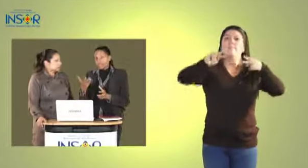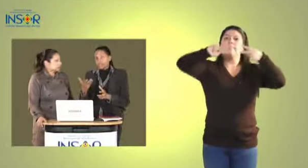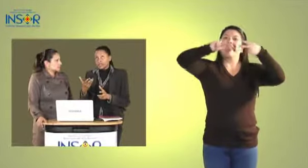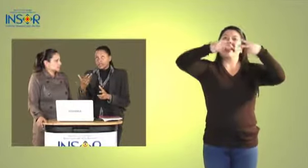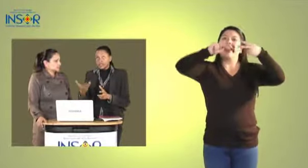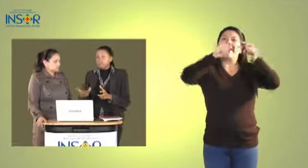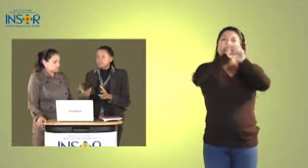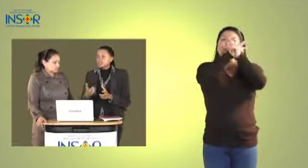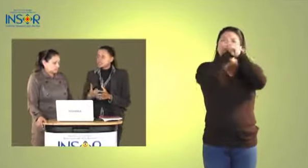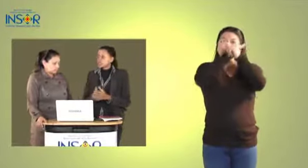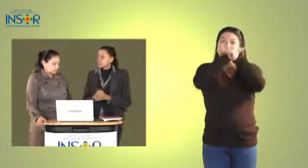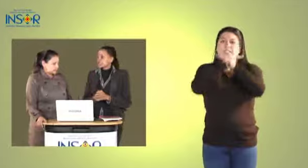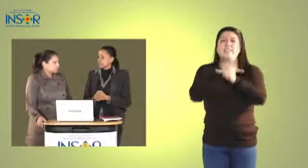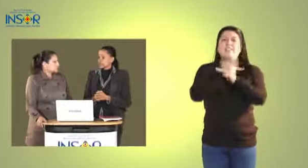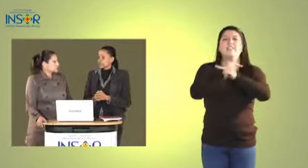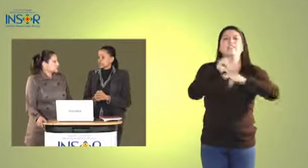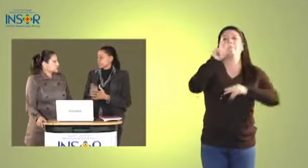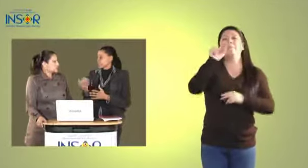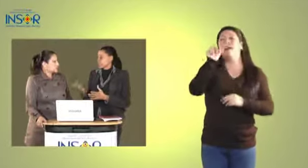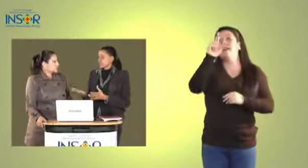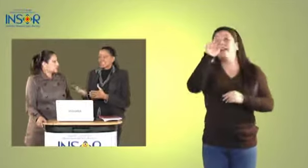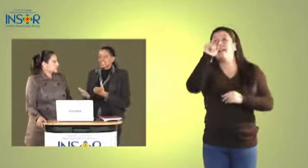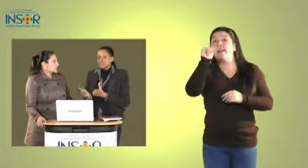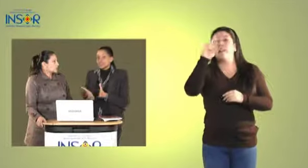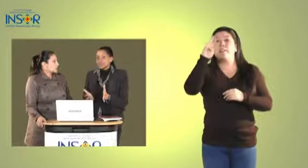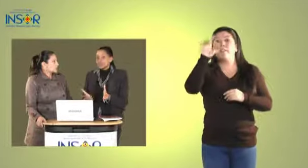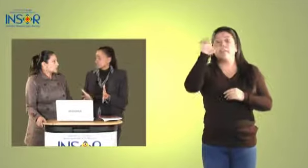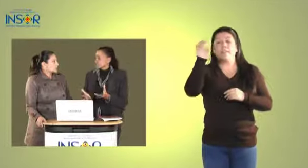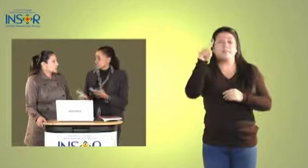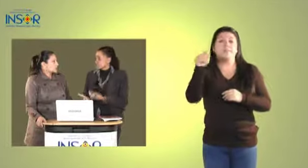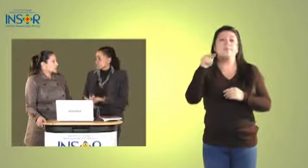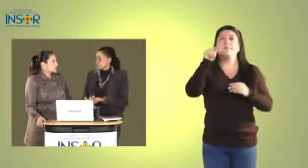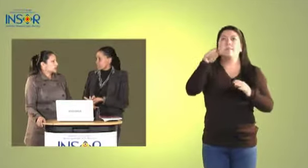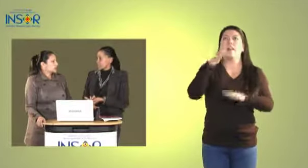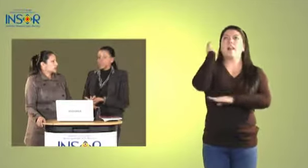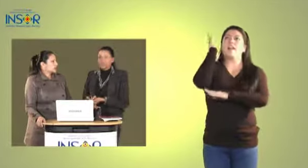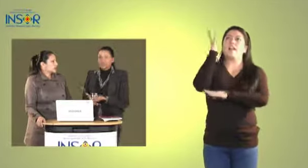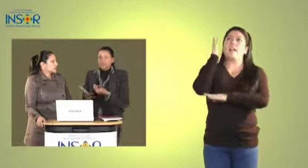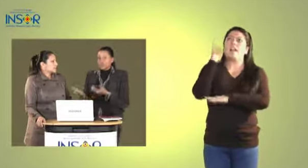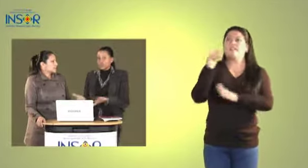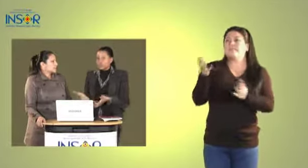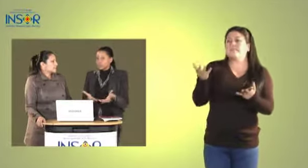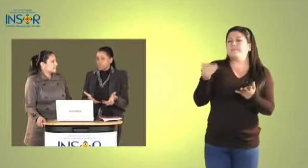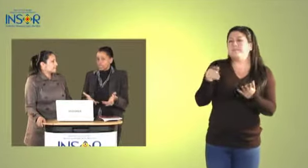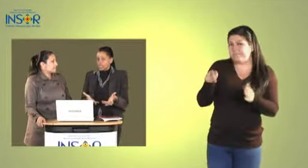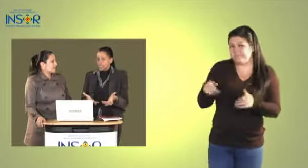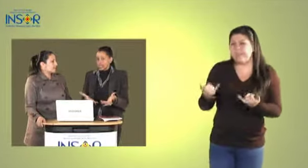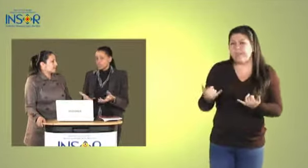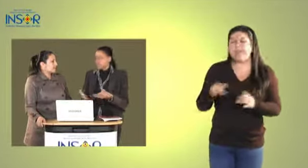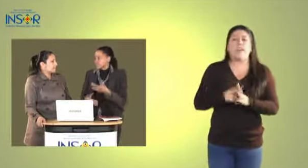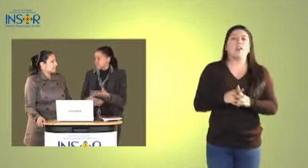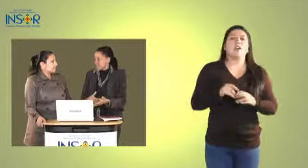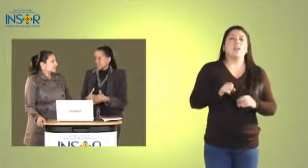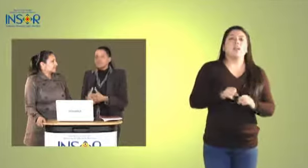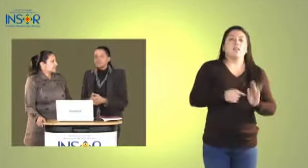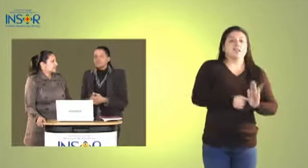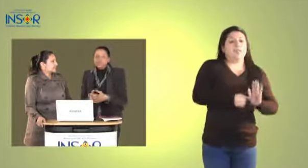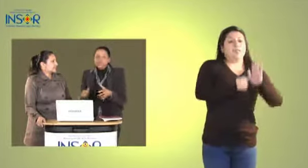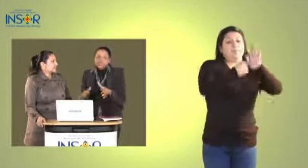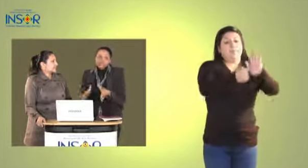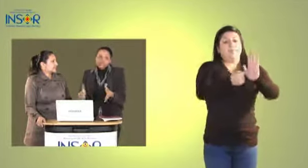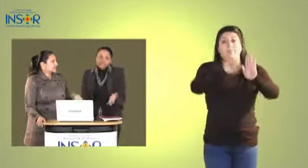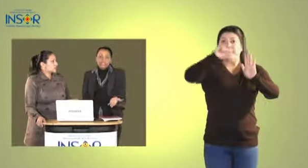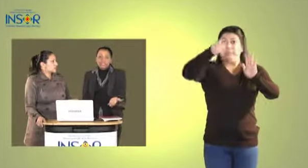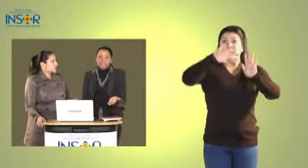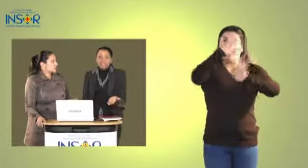cuenta en el aprendiz mismo. ¿Qué pasa? A veces pues el tiempo de exposición a su primera lengua, que pues, hemos visto que en muchos casos es tardia,